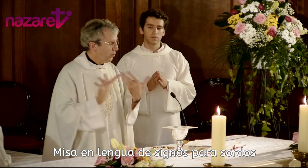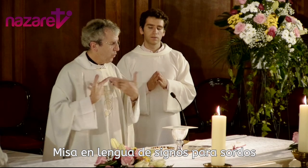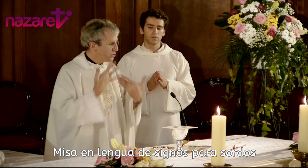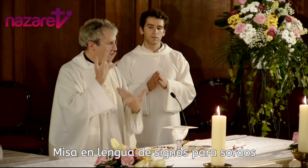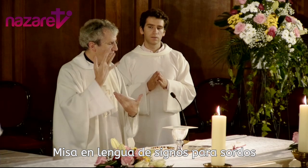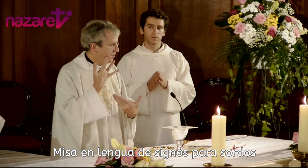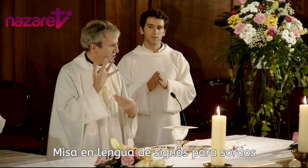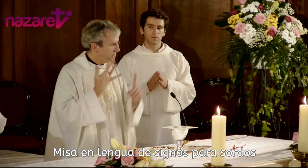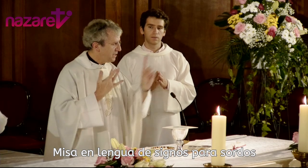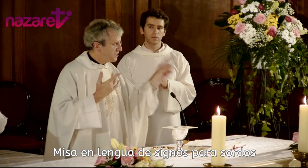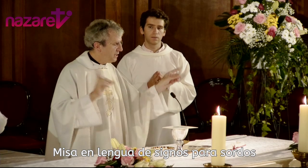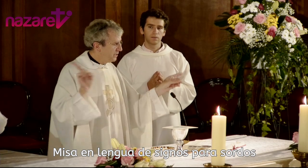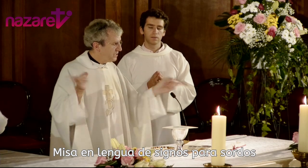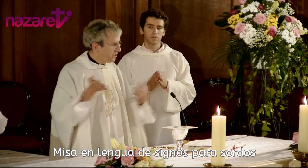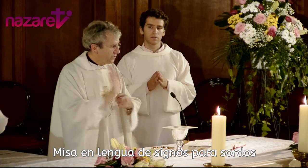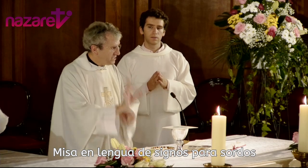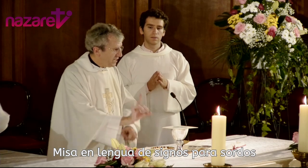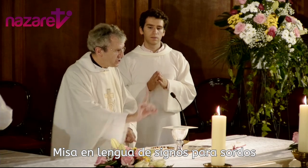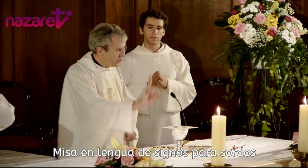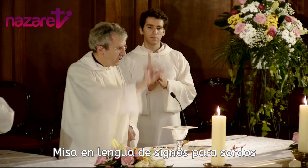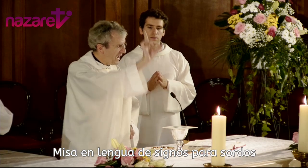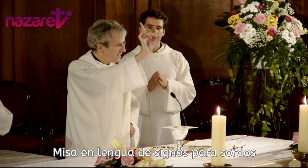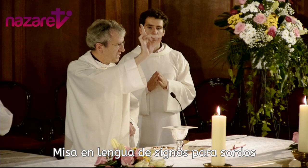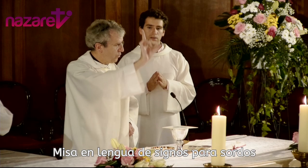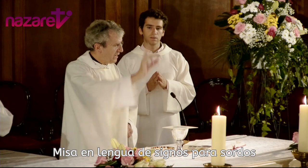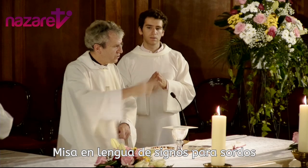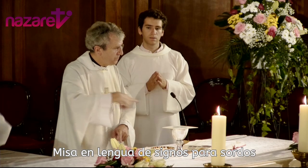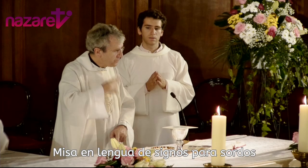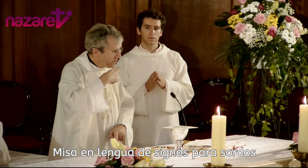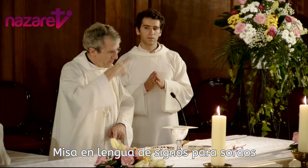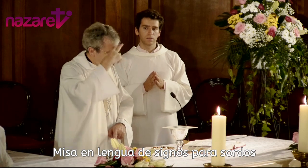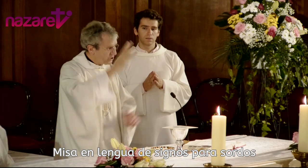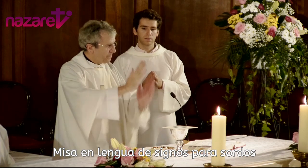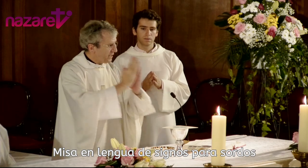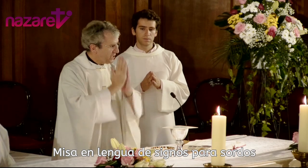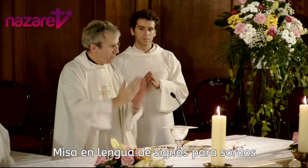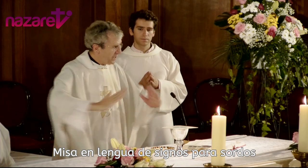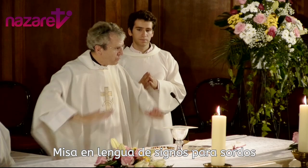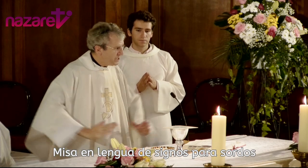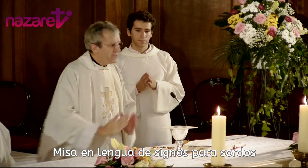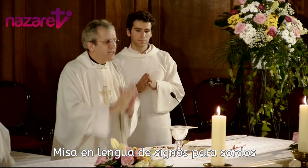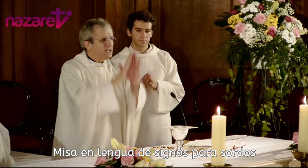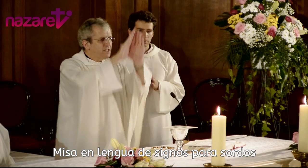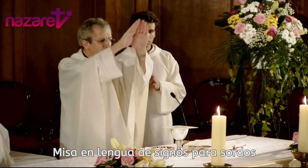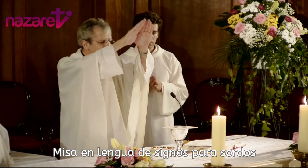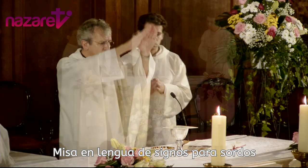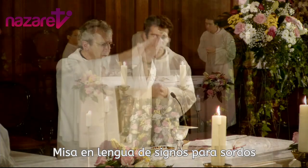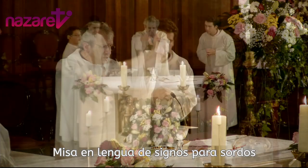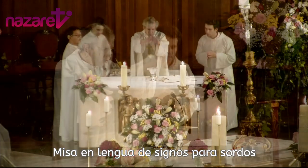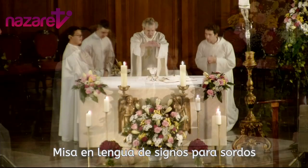un sacrificio sin mancha, desde donde sale el sol hasta el ocaso. Por eso, Padre, te suplicamos que santifiques con el mismo